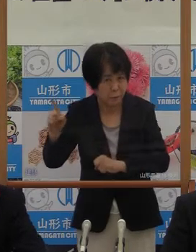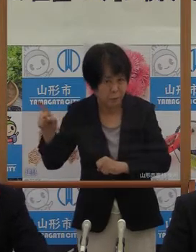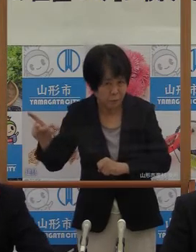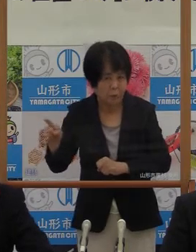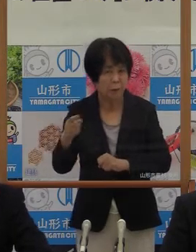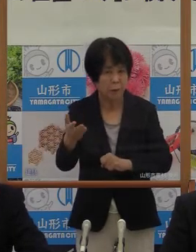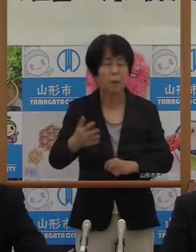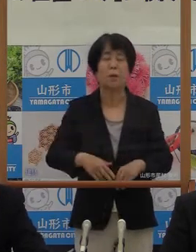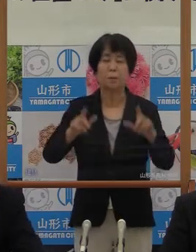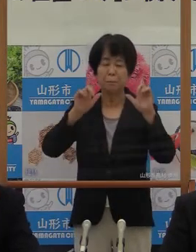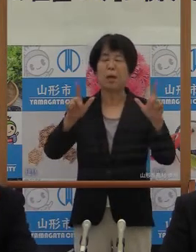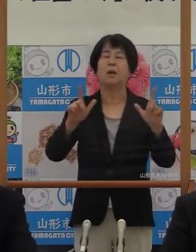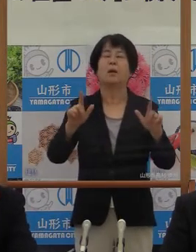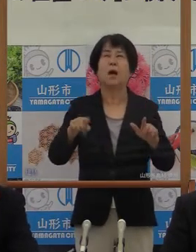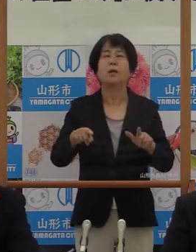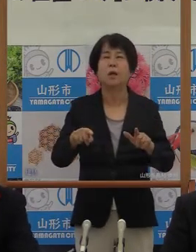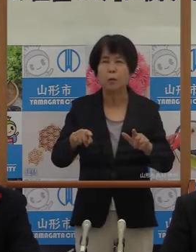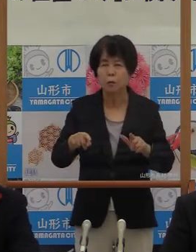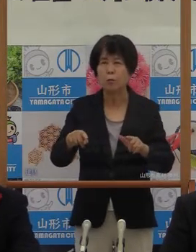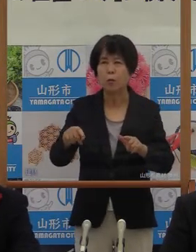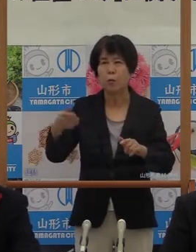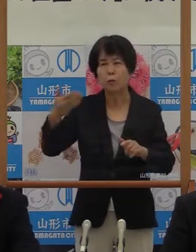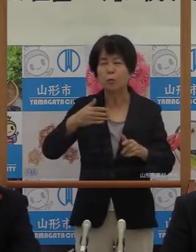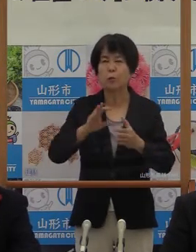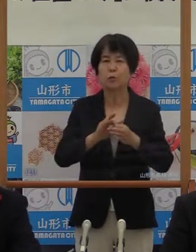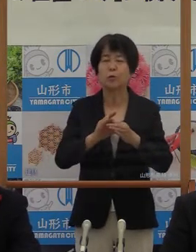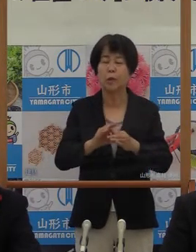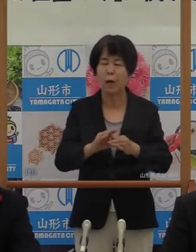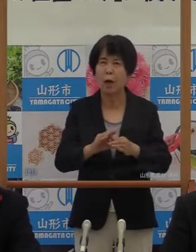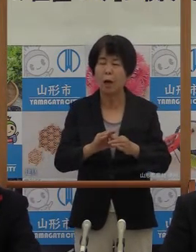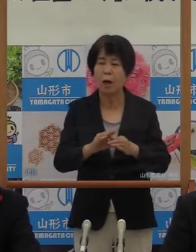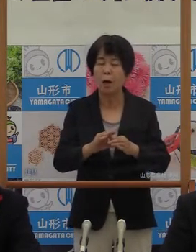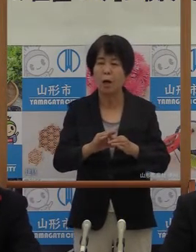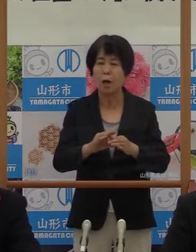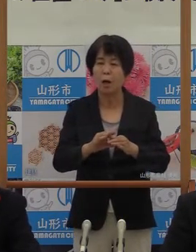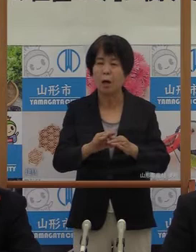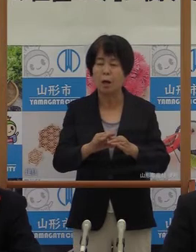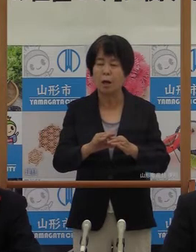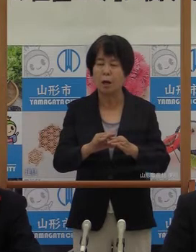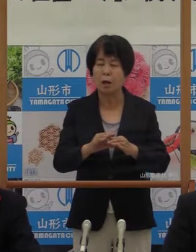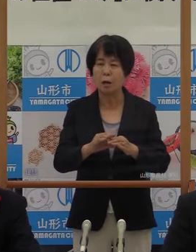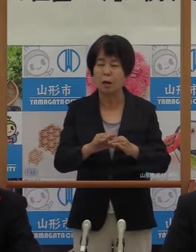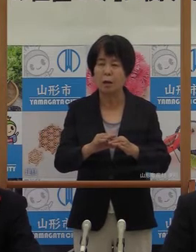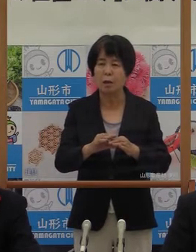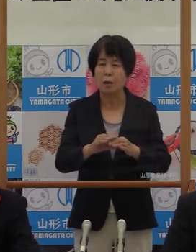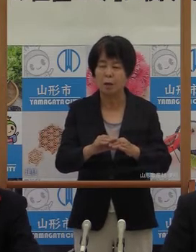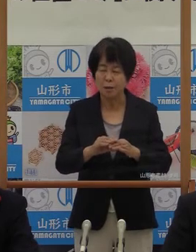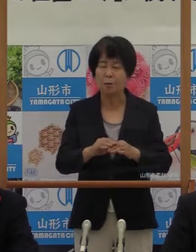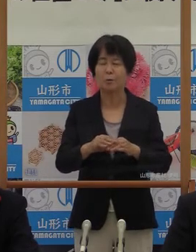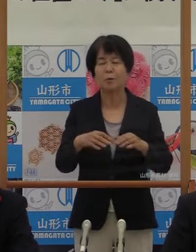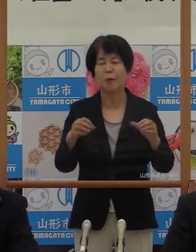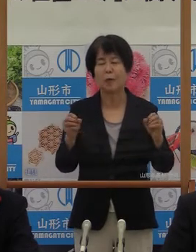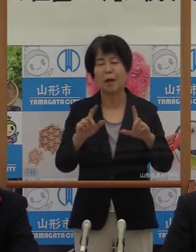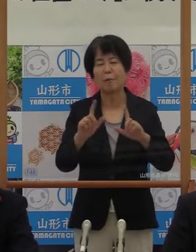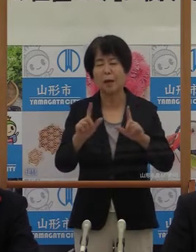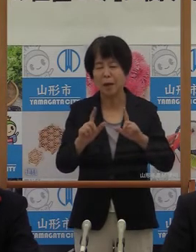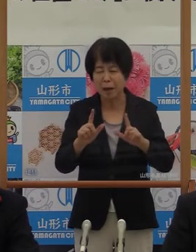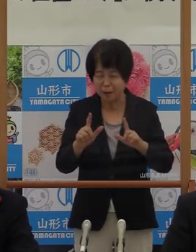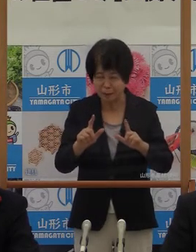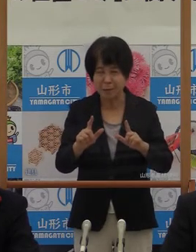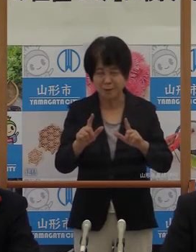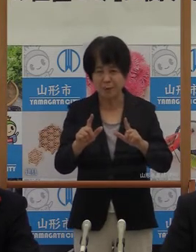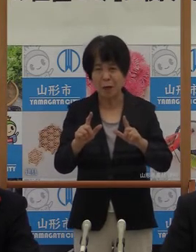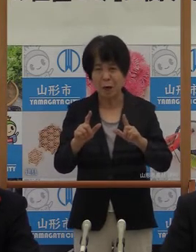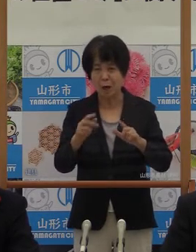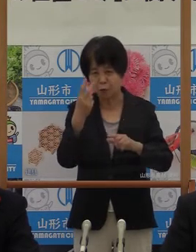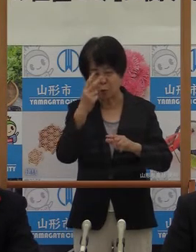い、それについてはですね、まだ当然そのサウンディング型市場調査の募集を して